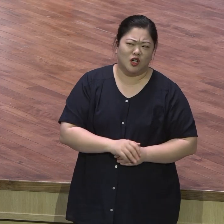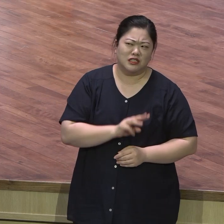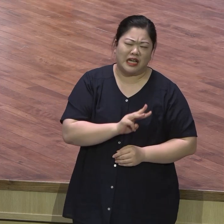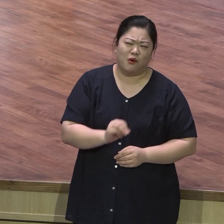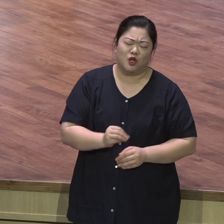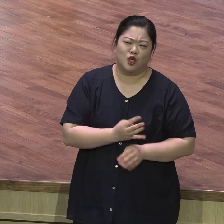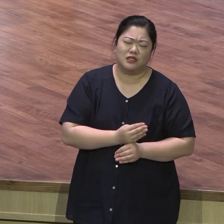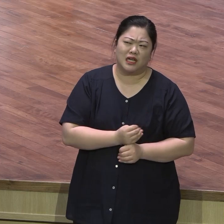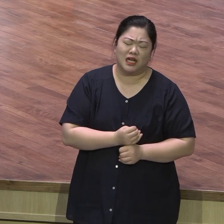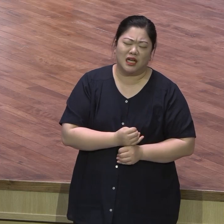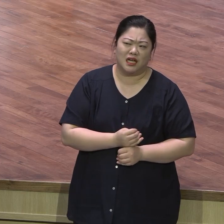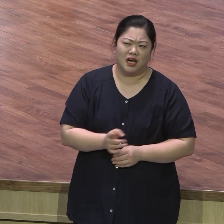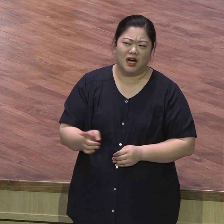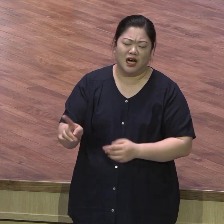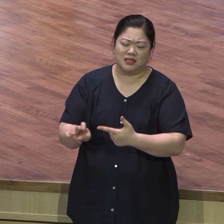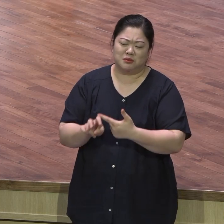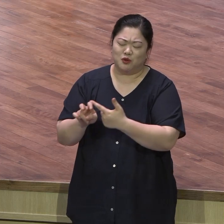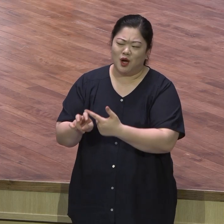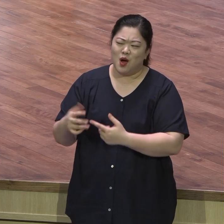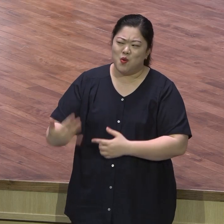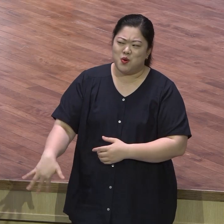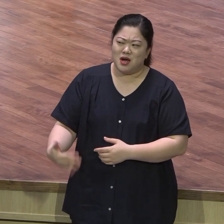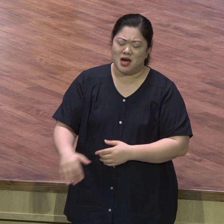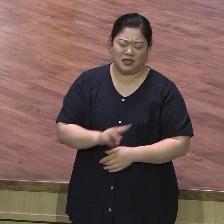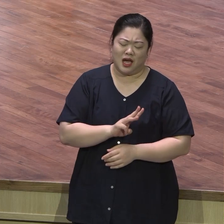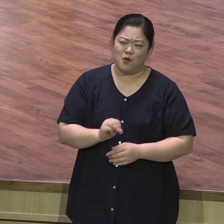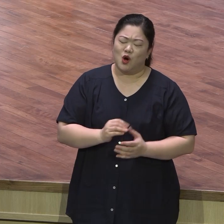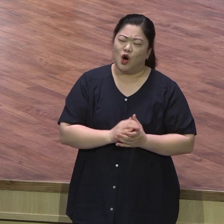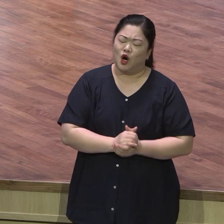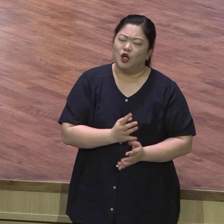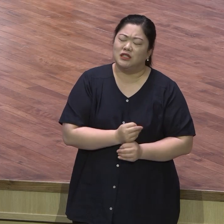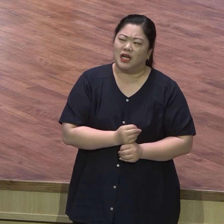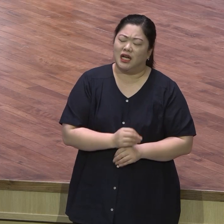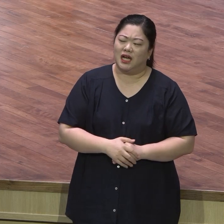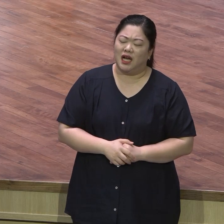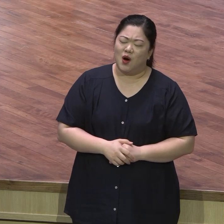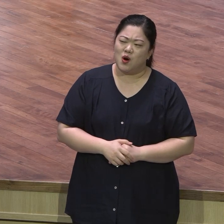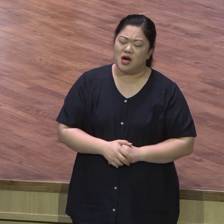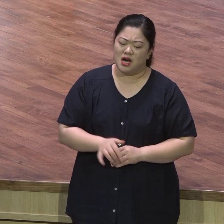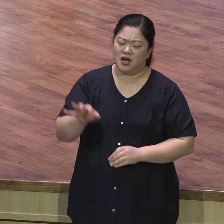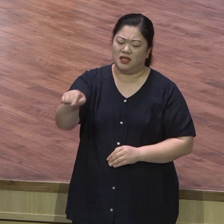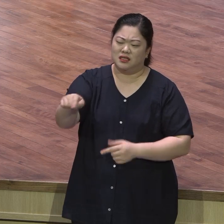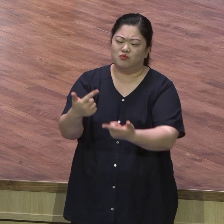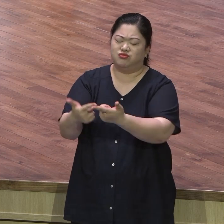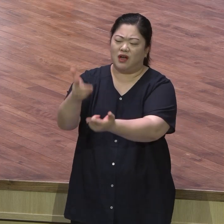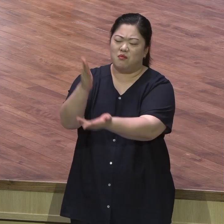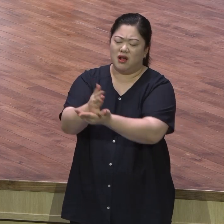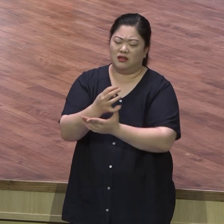끝나는데 주여 죽을 사람 유산 우리 교회에다 하나 보내줘 없었어.